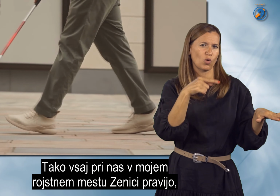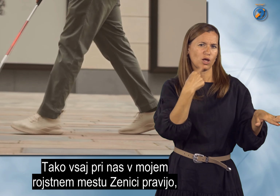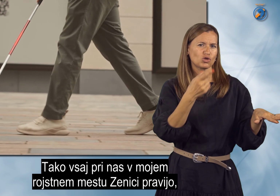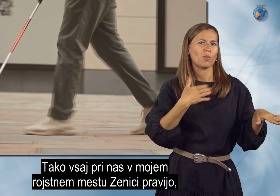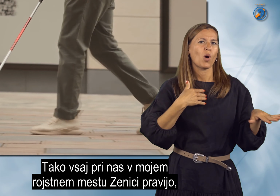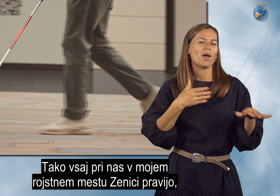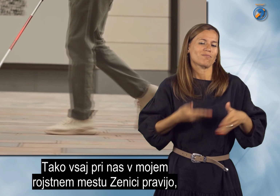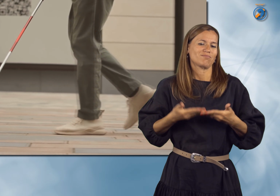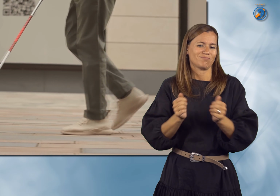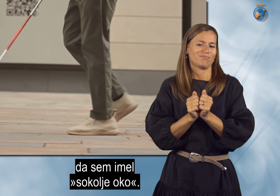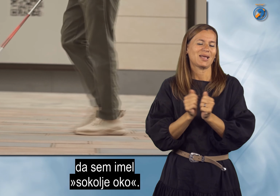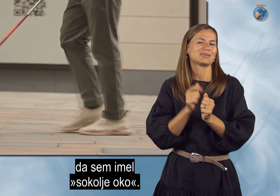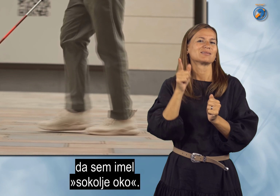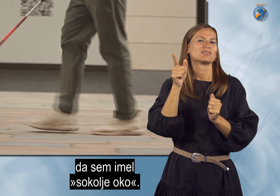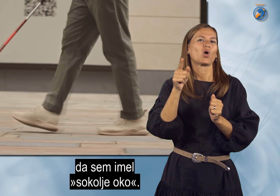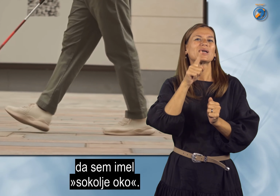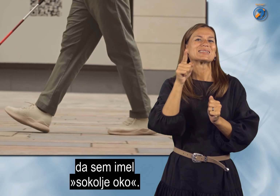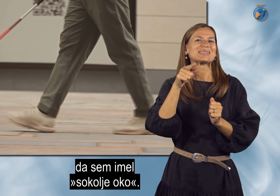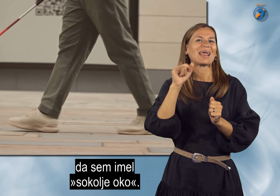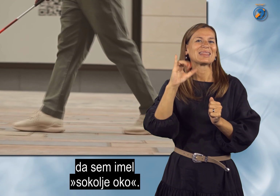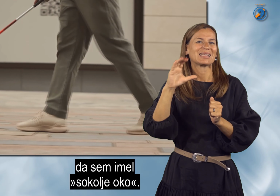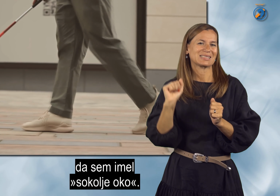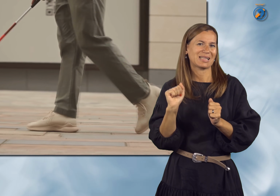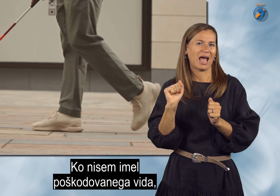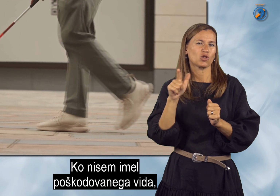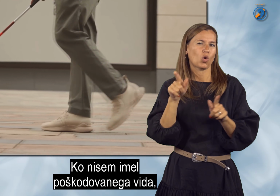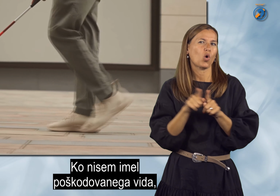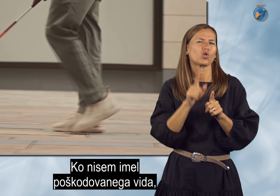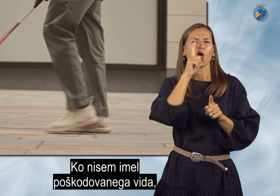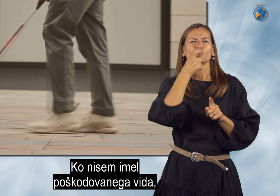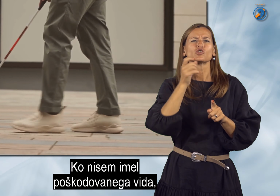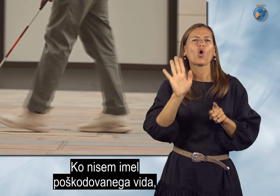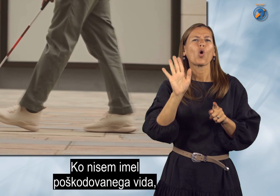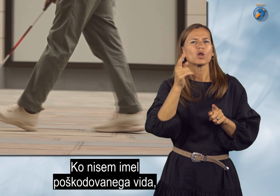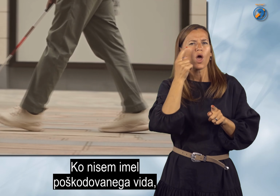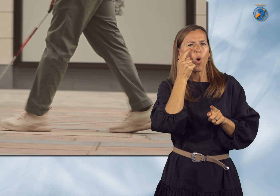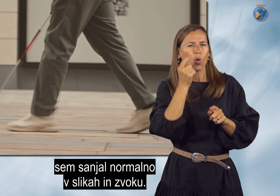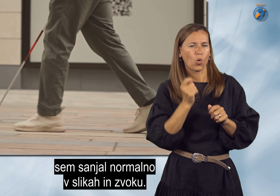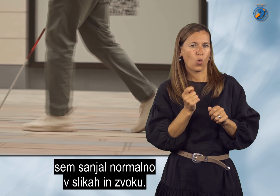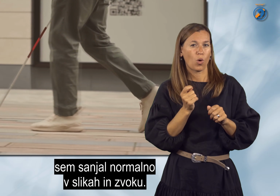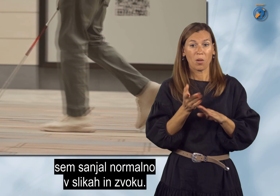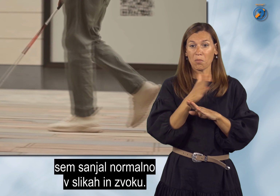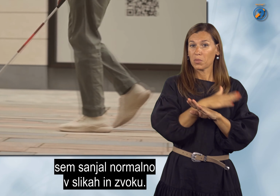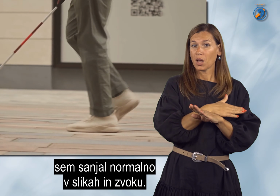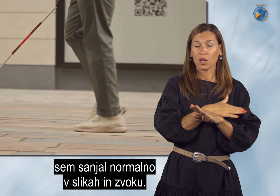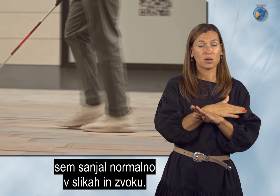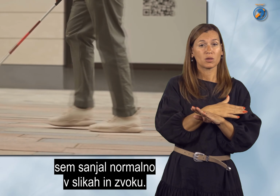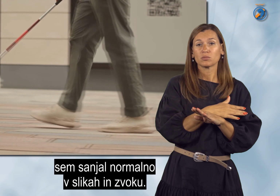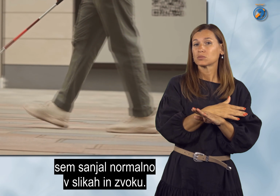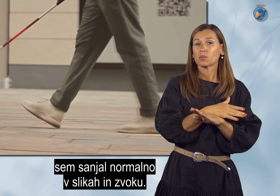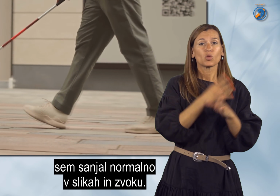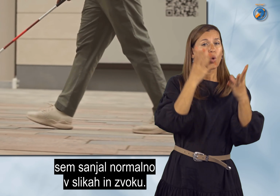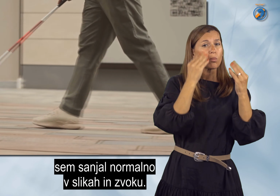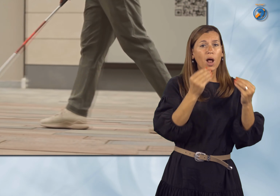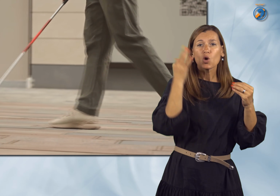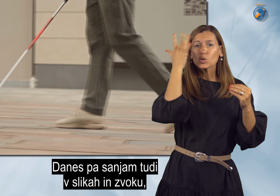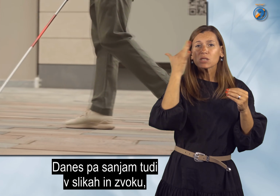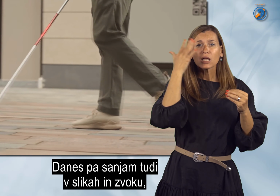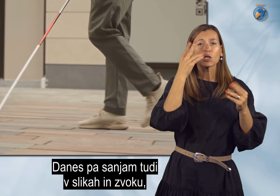mestu Zenici pravijo, da sem imel sokolje oko. Ko nisem imel poškodovanega vida, sem sanjal normalno v slikah in